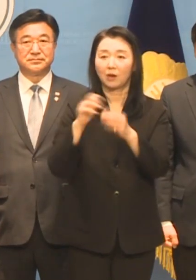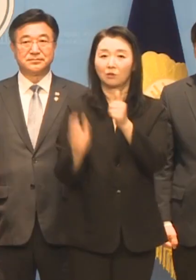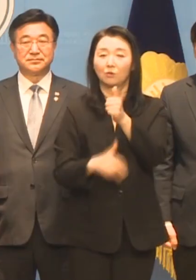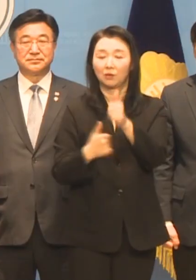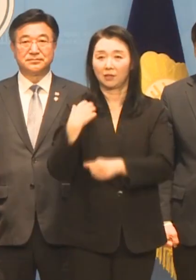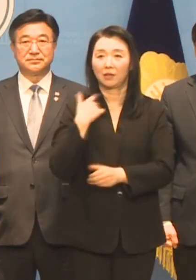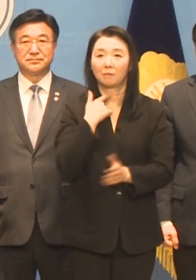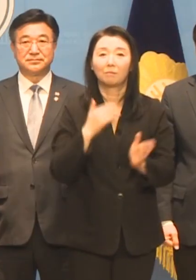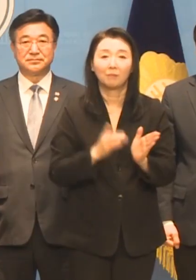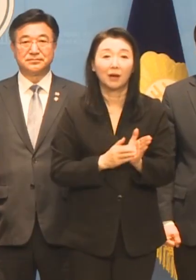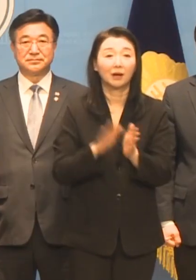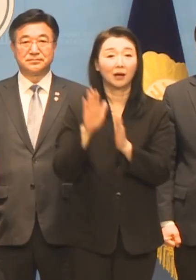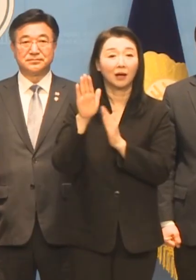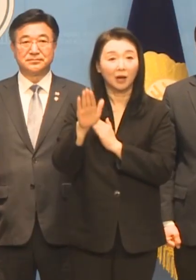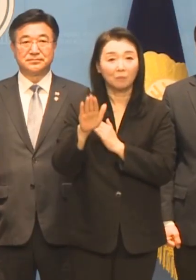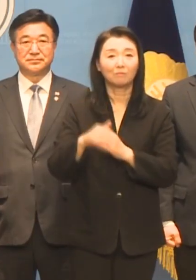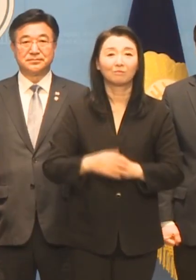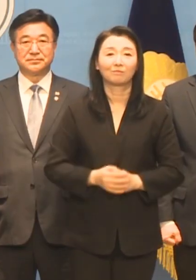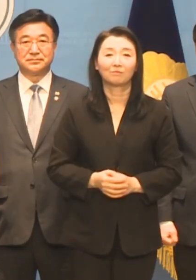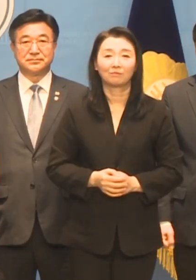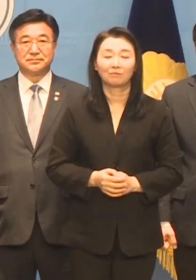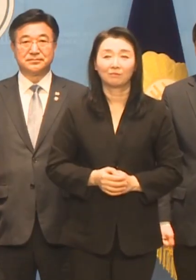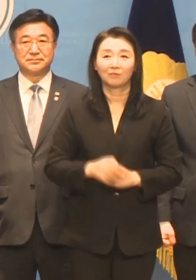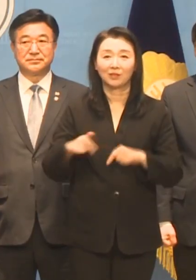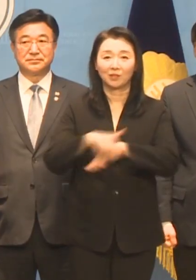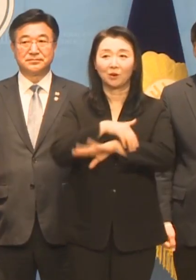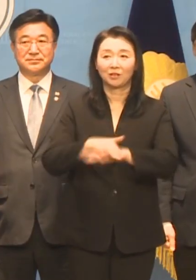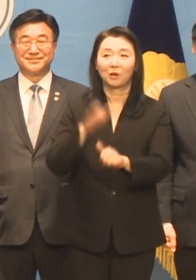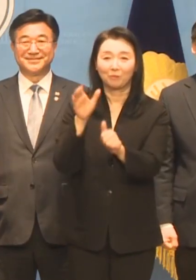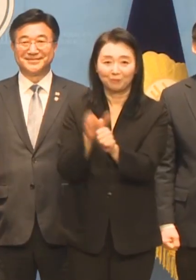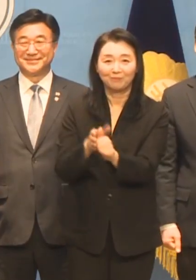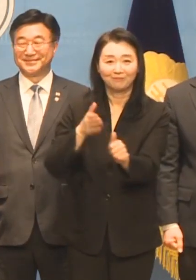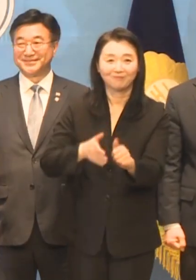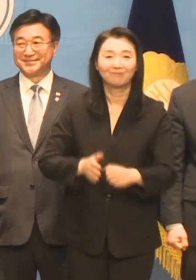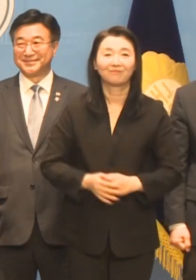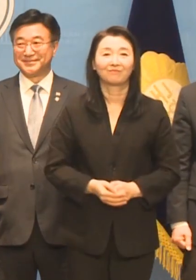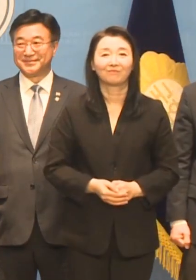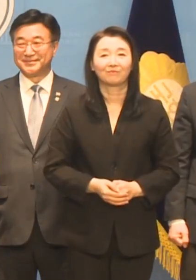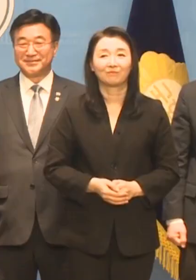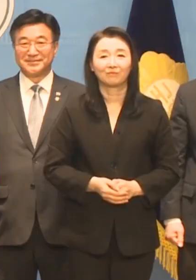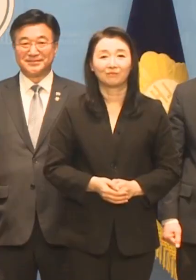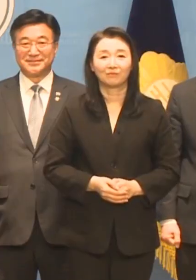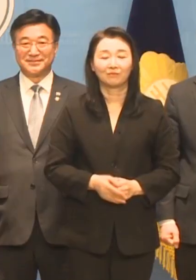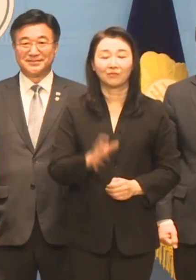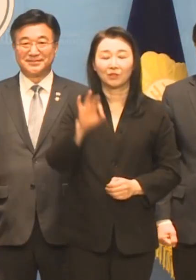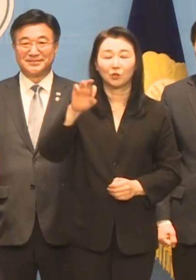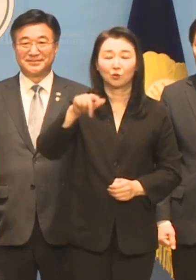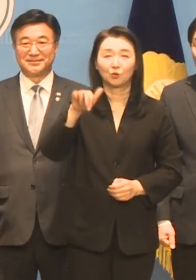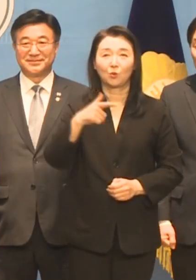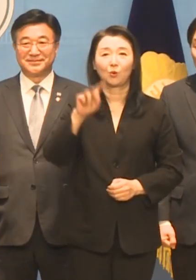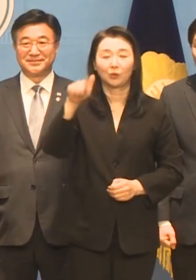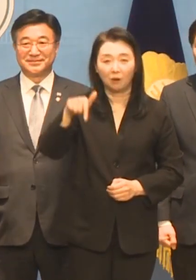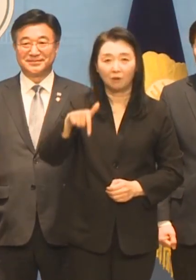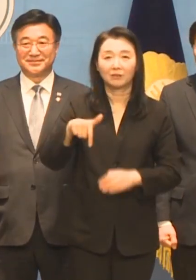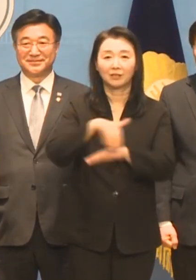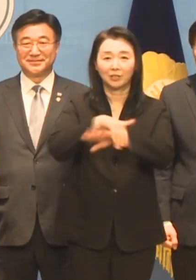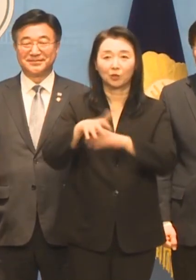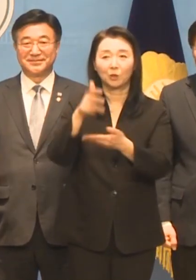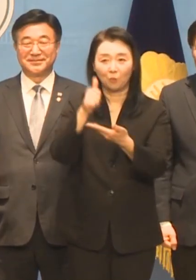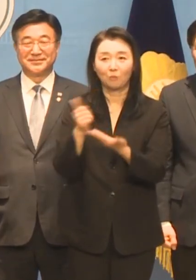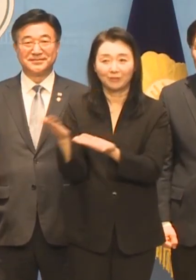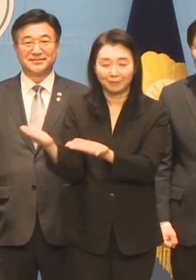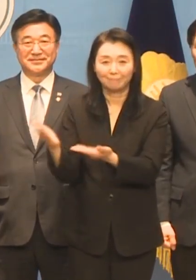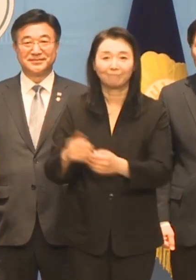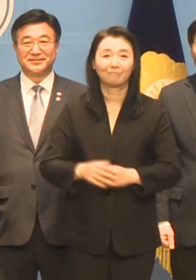맡으셨는데 앞으로는 다시는 정책본부장 안 맡게 되길 바랍니다. 네, 윤우덕 정책본부장이십니다. 네, 인사드립니다.